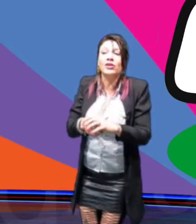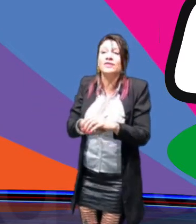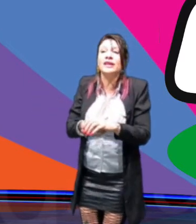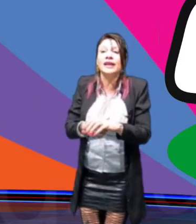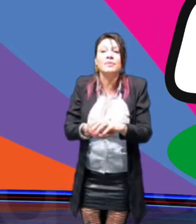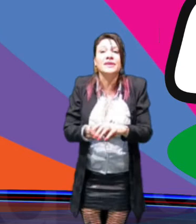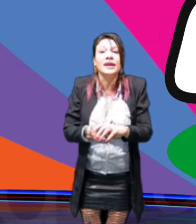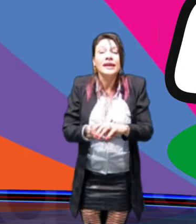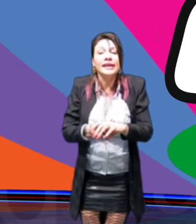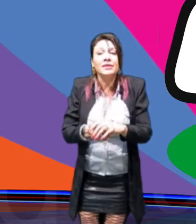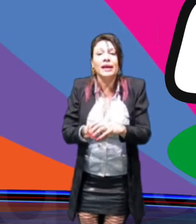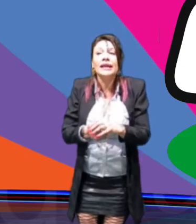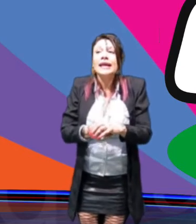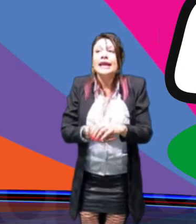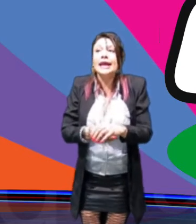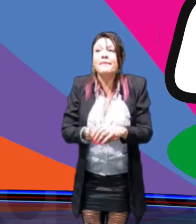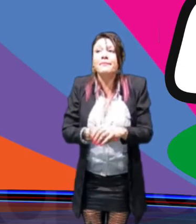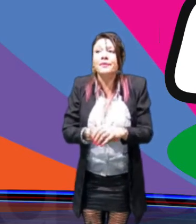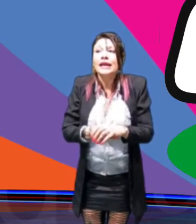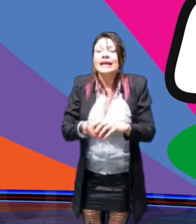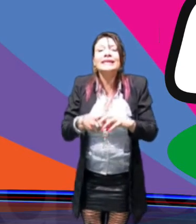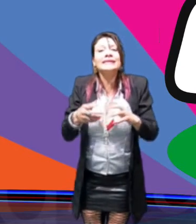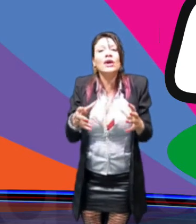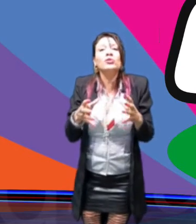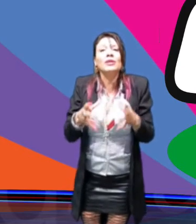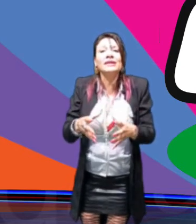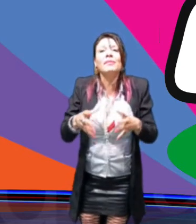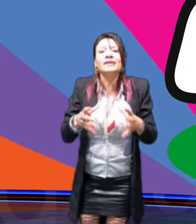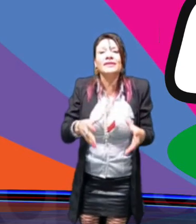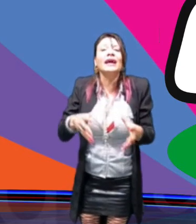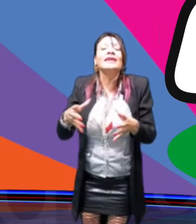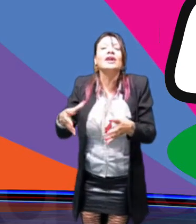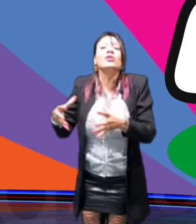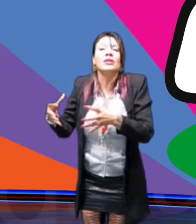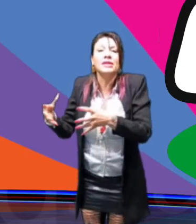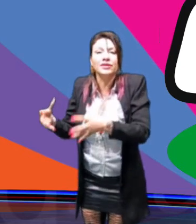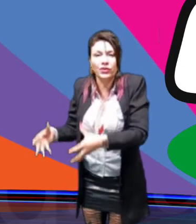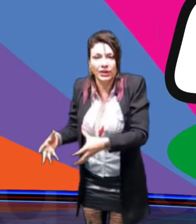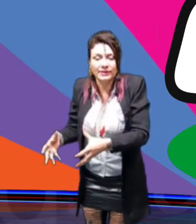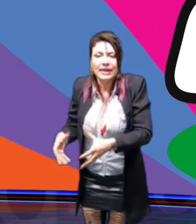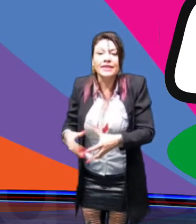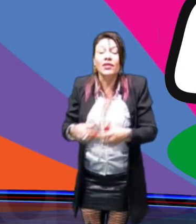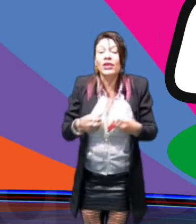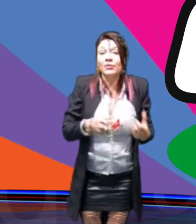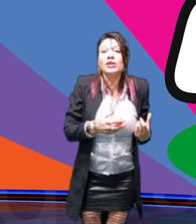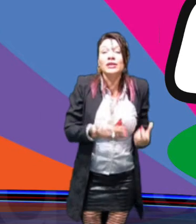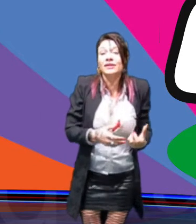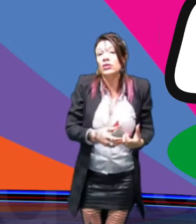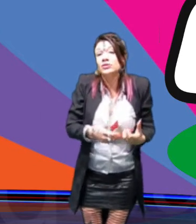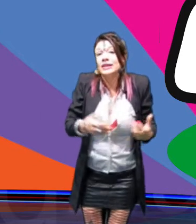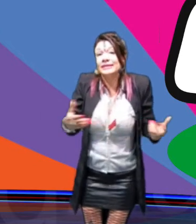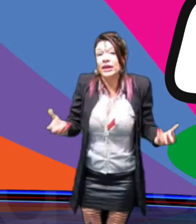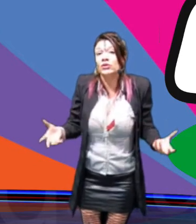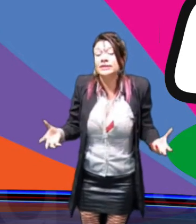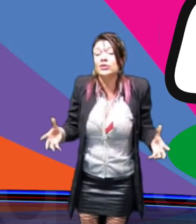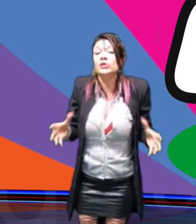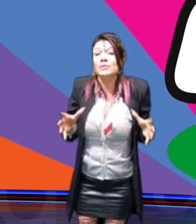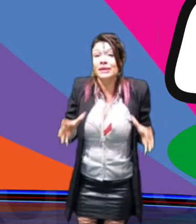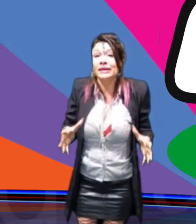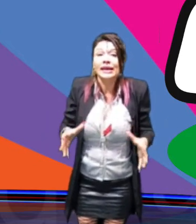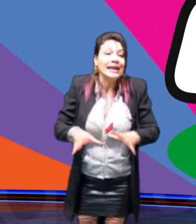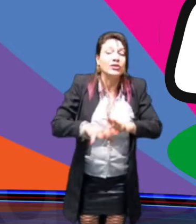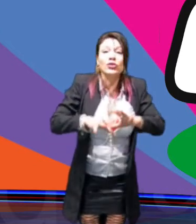sería la especie de animal, que se dan justamente a partir de las grandes contaminaciones y de los cambios climáticos que están aconteciendo